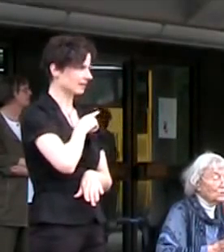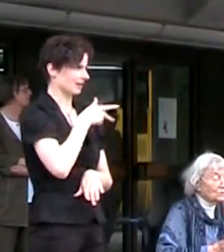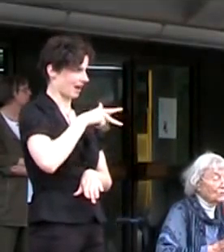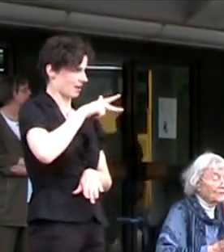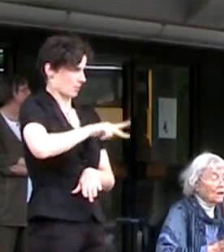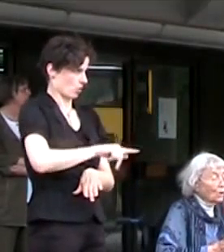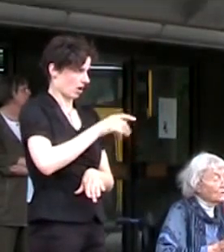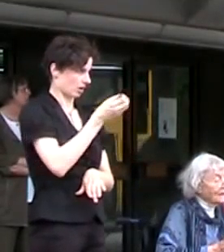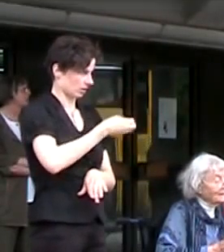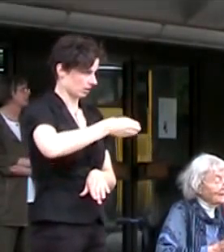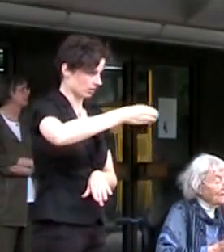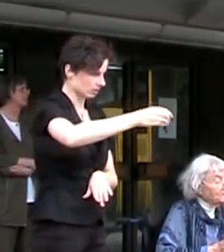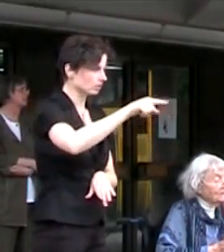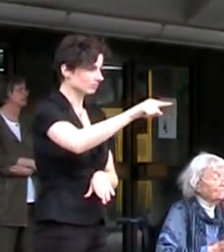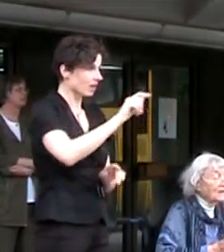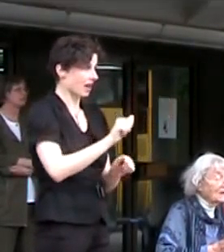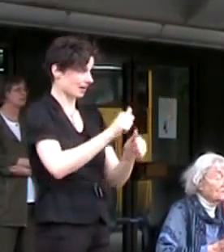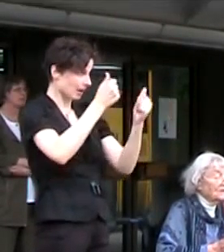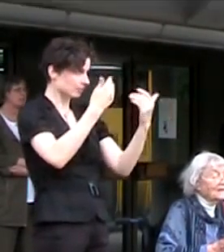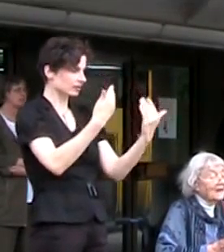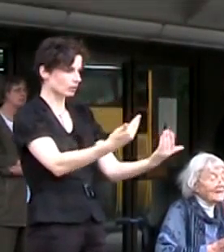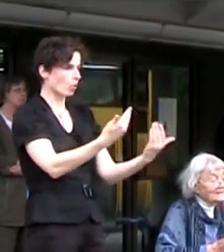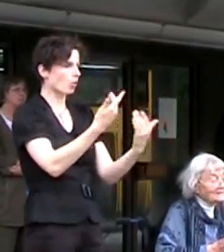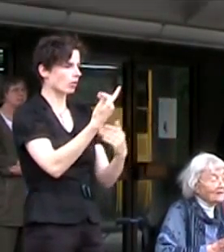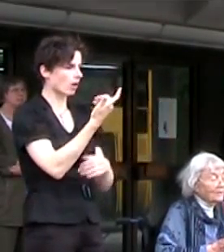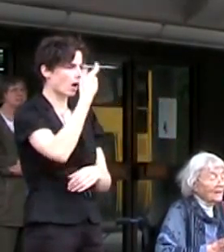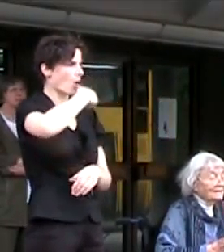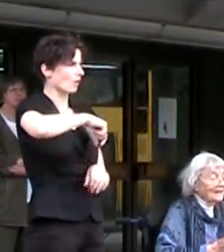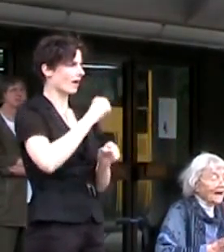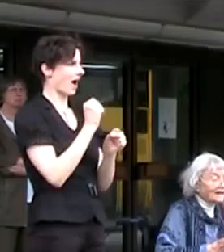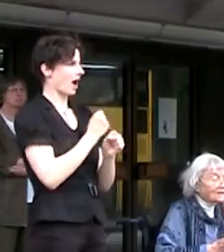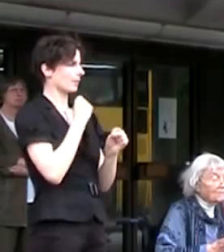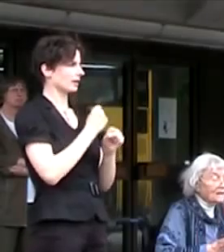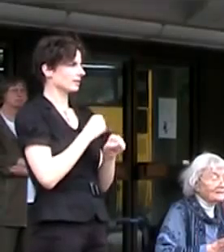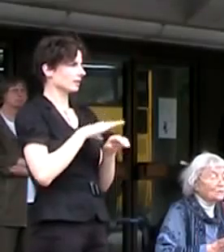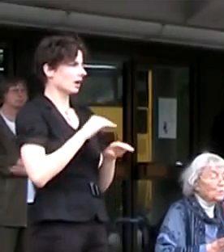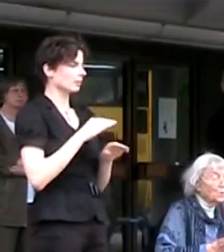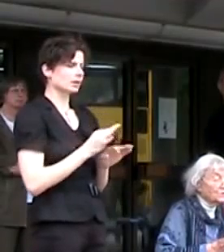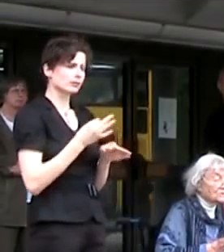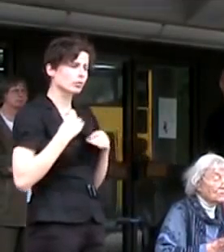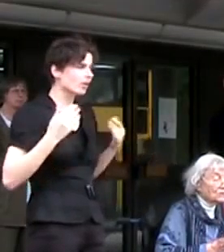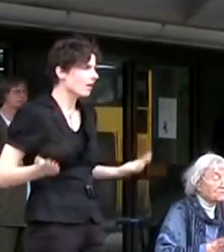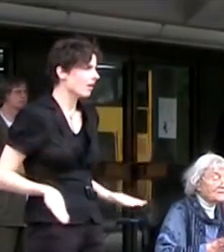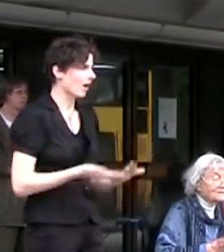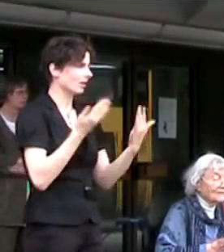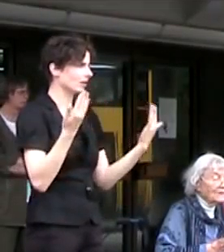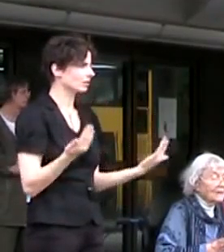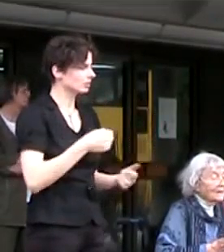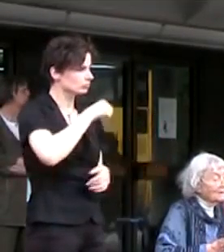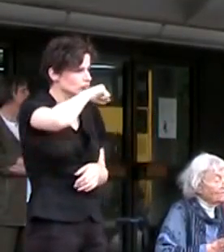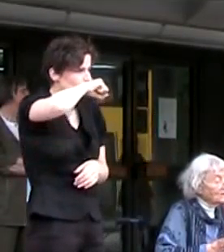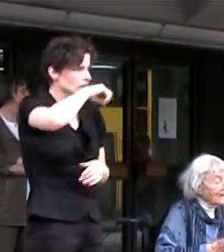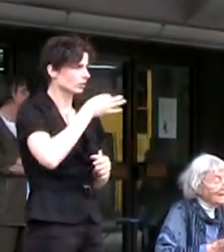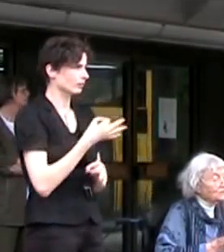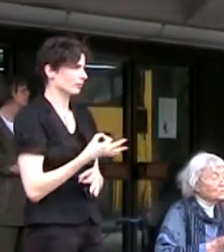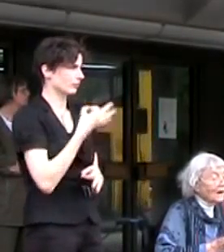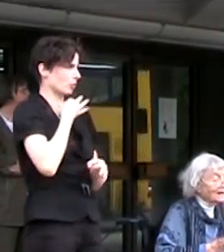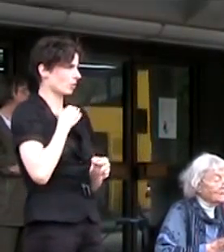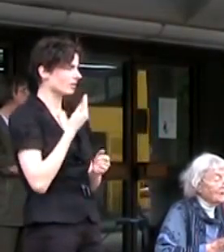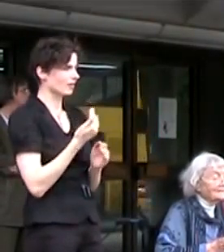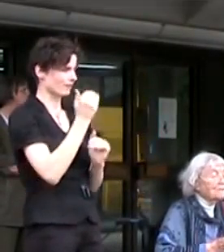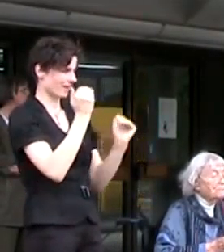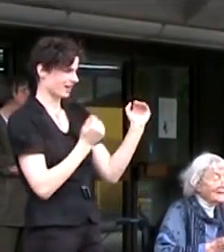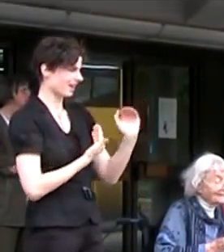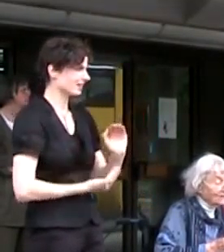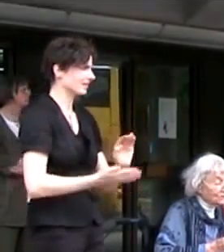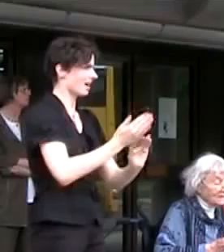in Gütersloh und erlebte, wie viel leichter die Arbeit der Gütersloher Schwestern im Vergleich zur